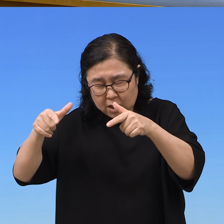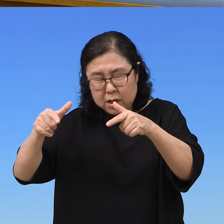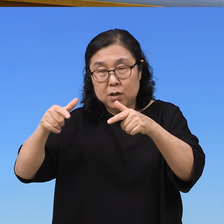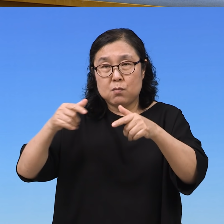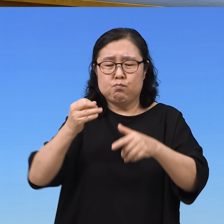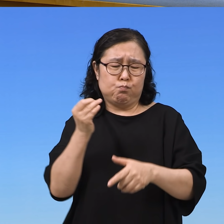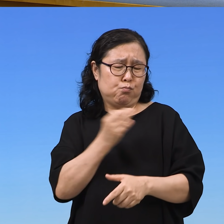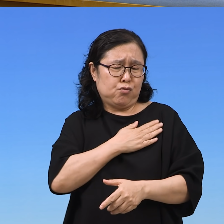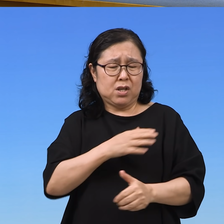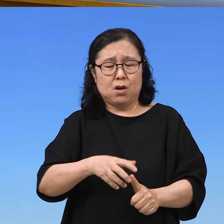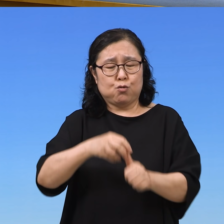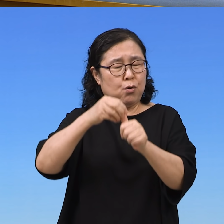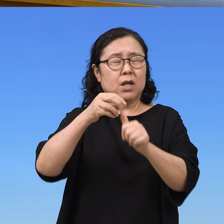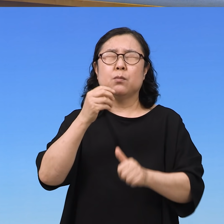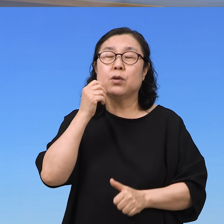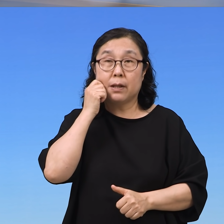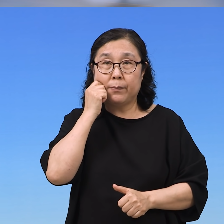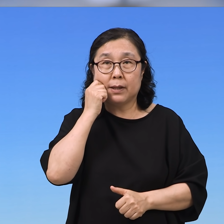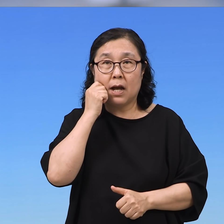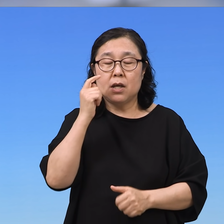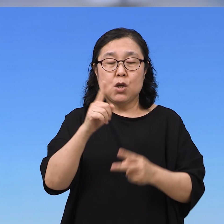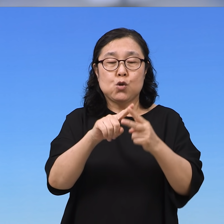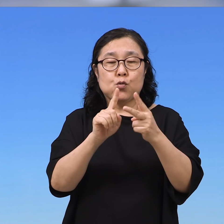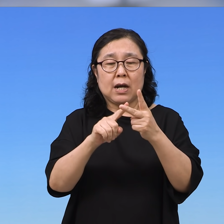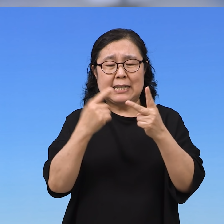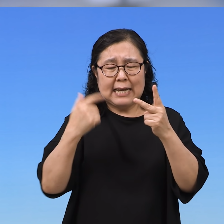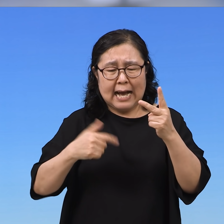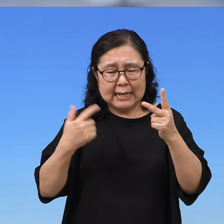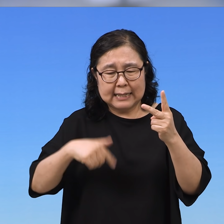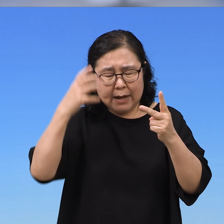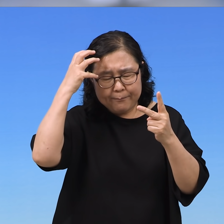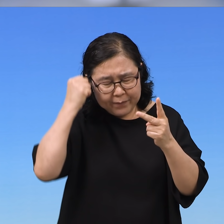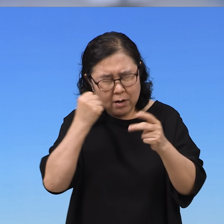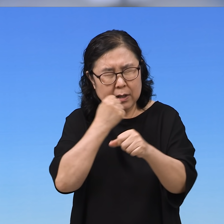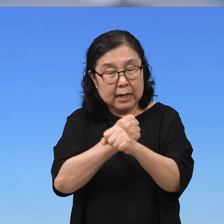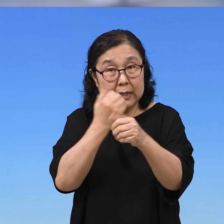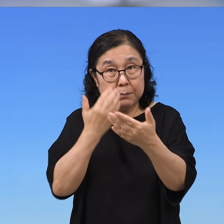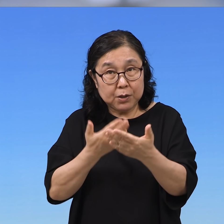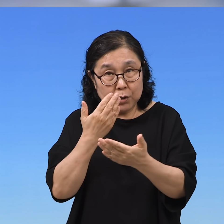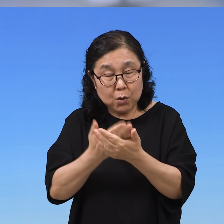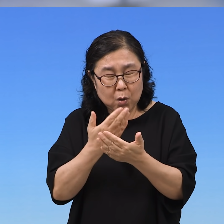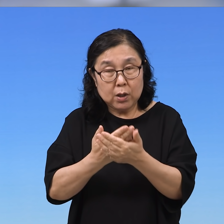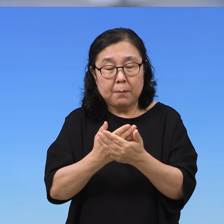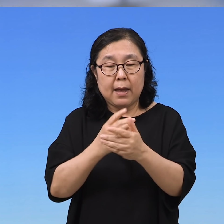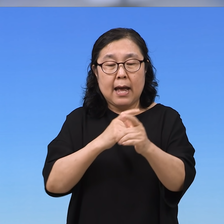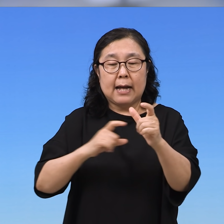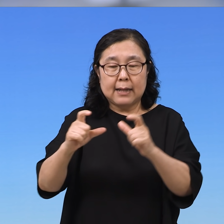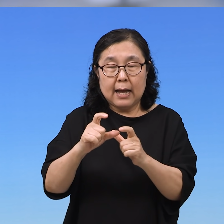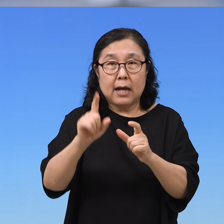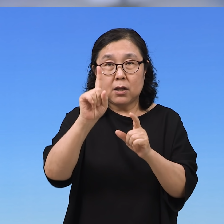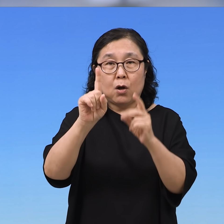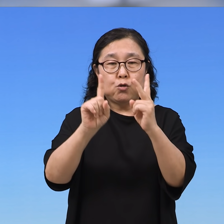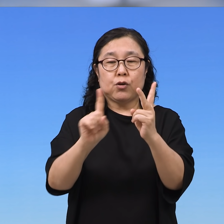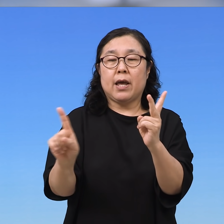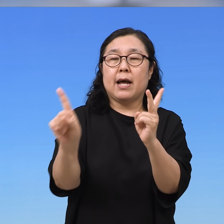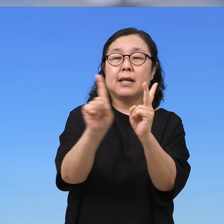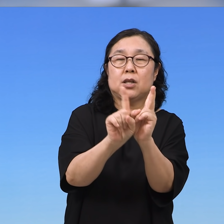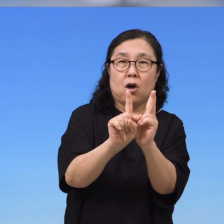수 없습니다. 이 두 가지를 항상 기억하시고요. 저는 여기다가 한 가지